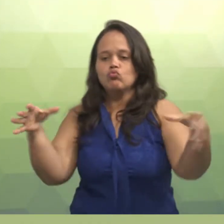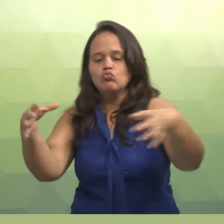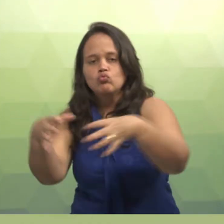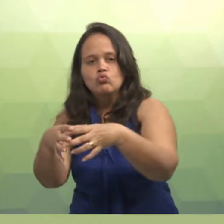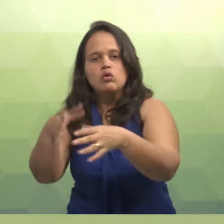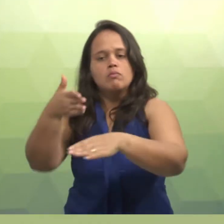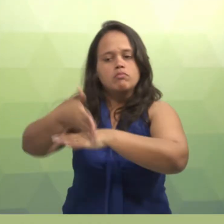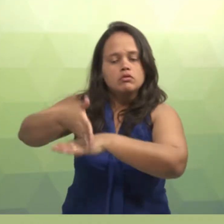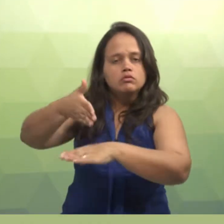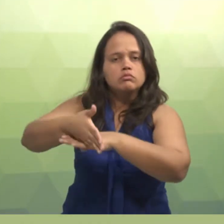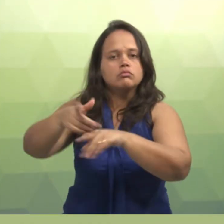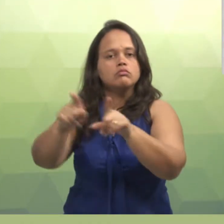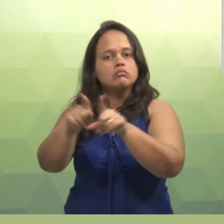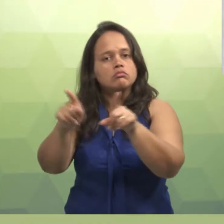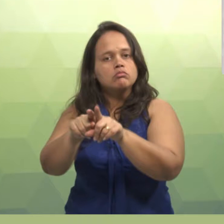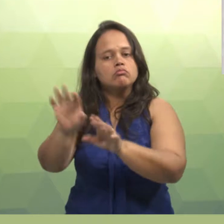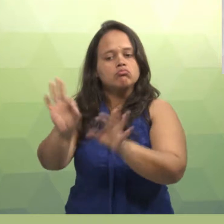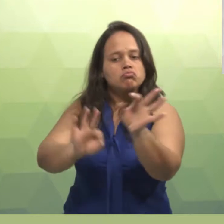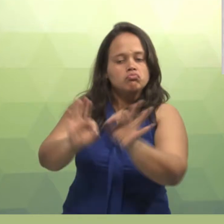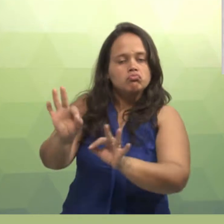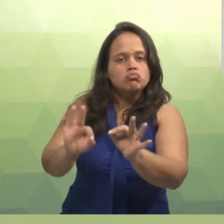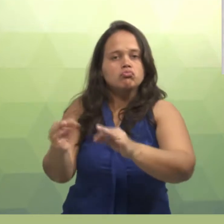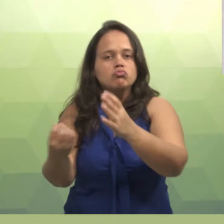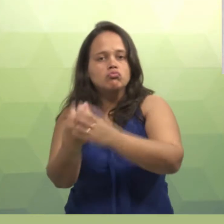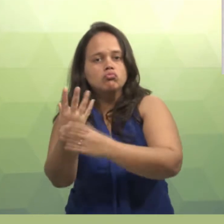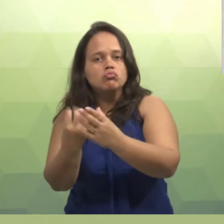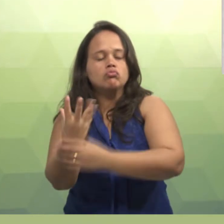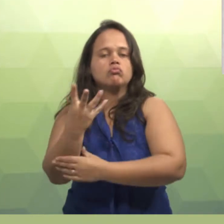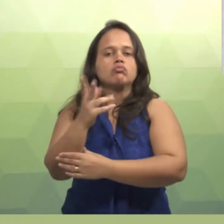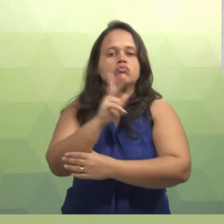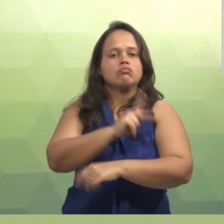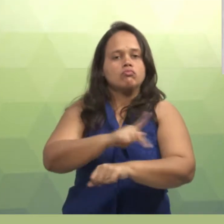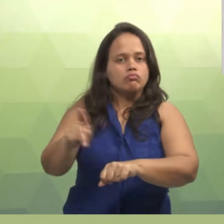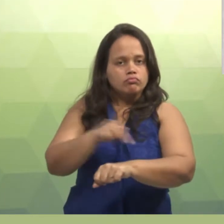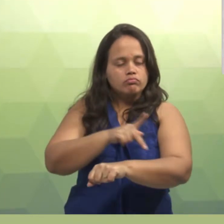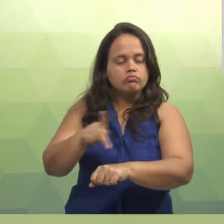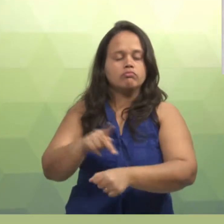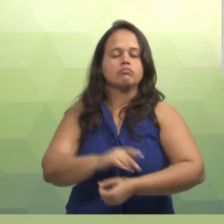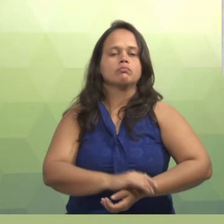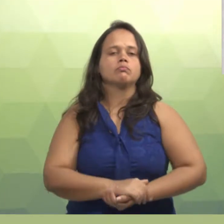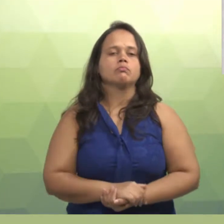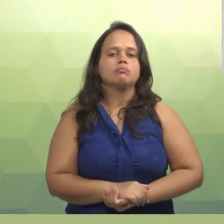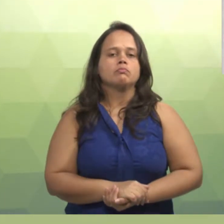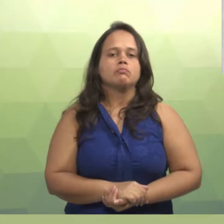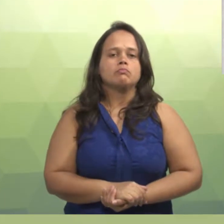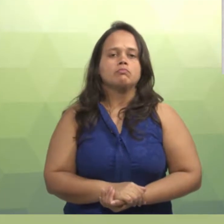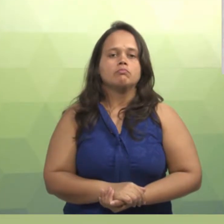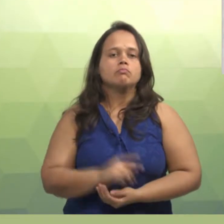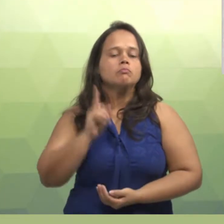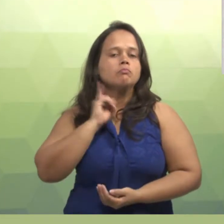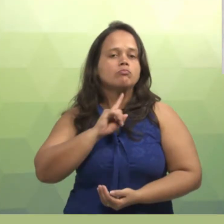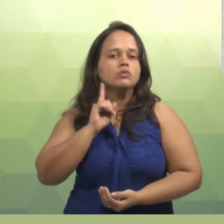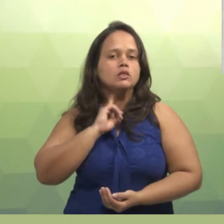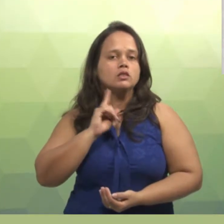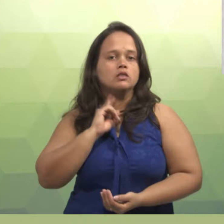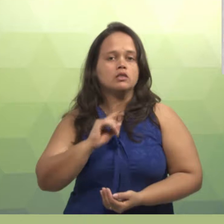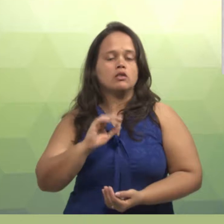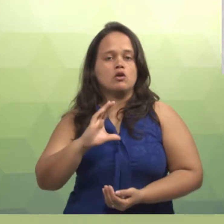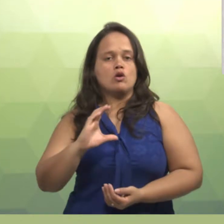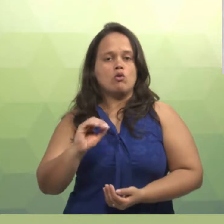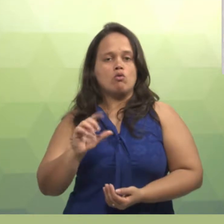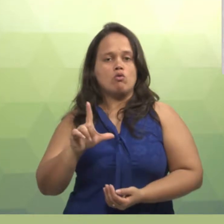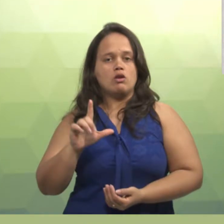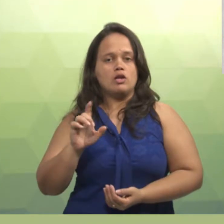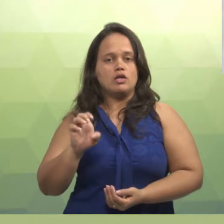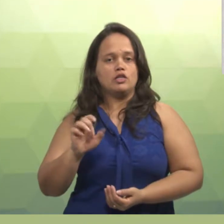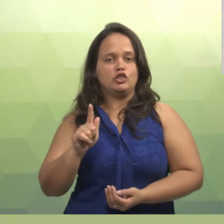elaboração da proposta pedagógica. Em Minas Gerais, o colegiado escolar é o órgão representativo da comunidade